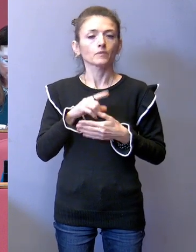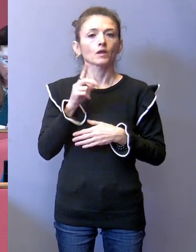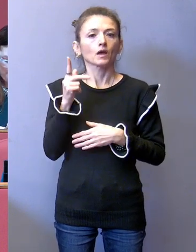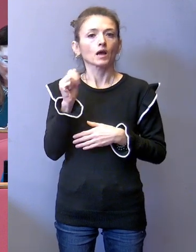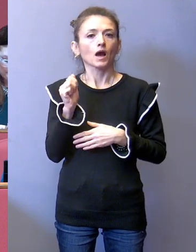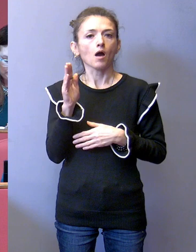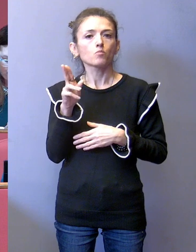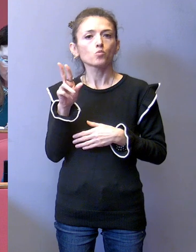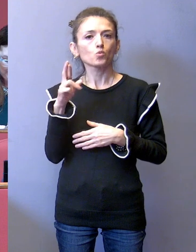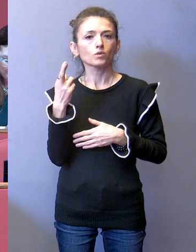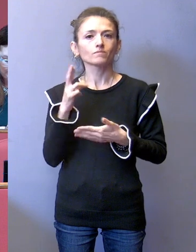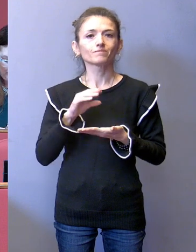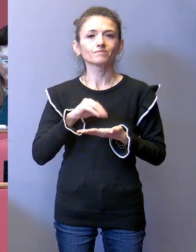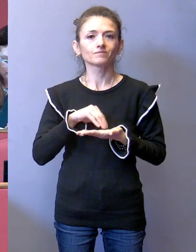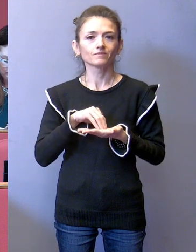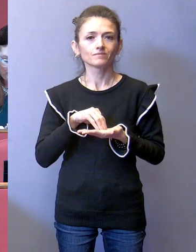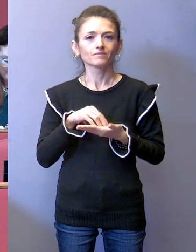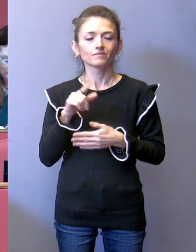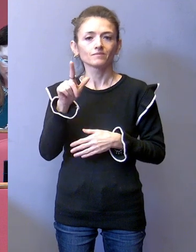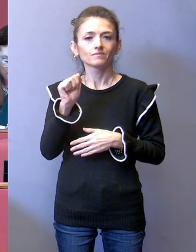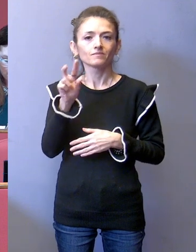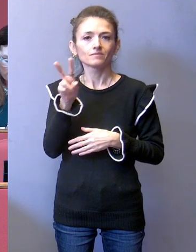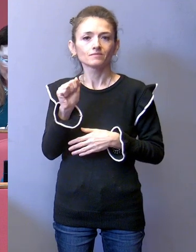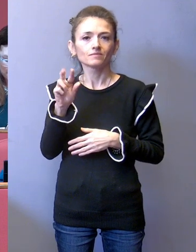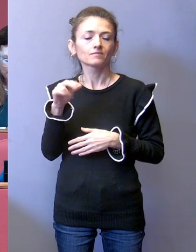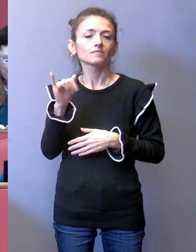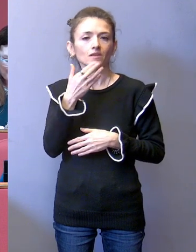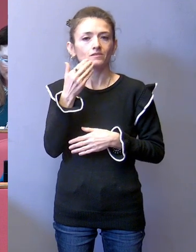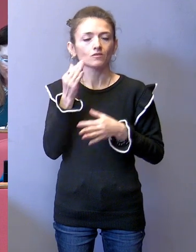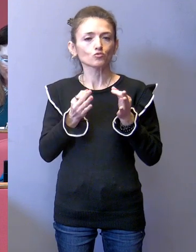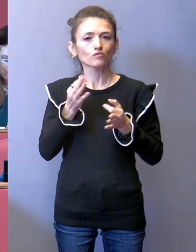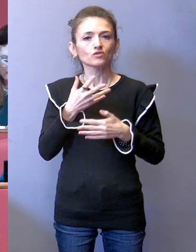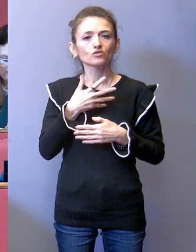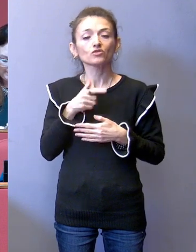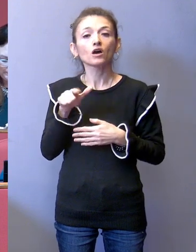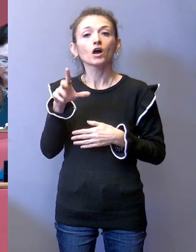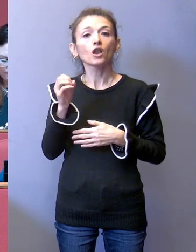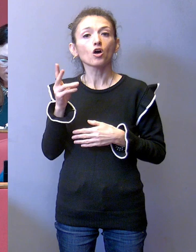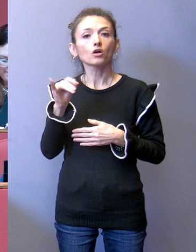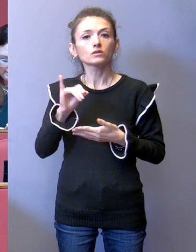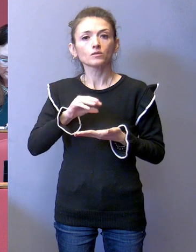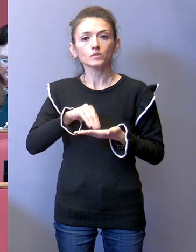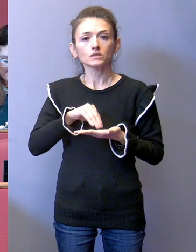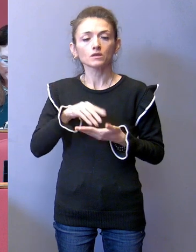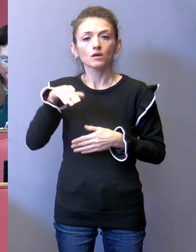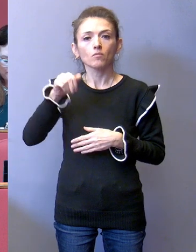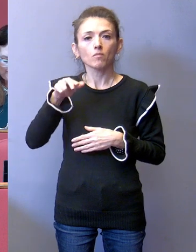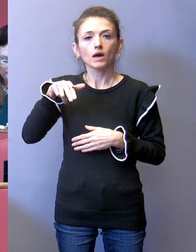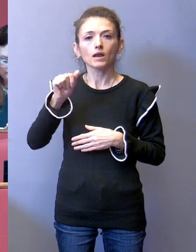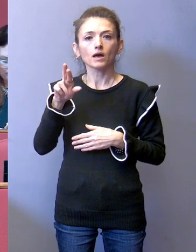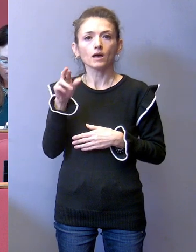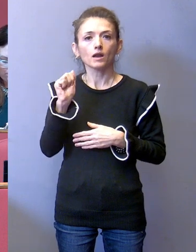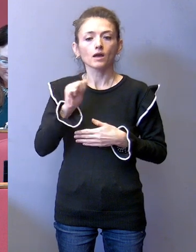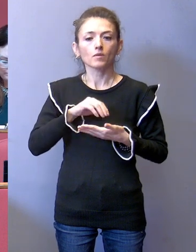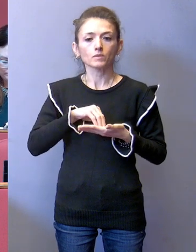Kabul Lazzari assente giustificato a Lodi Manara